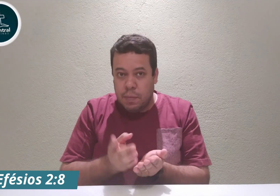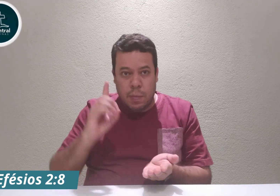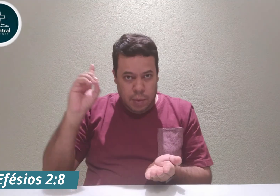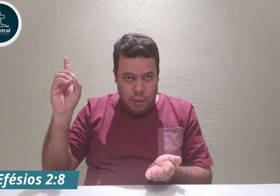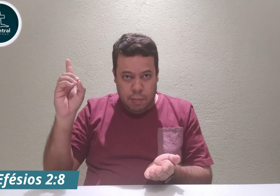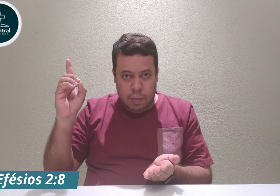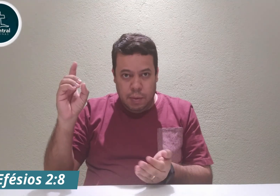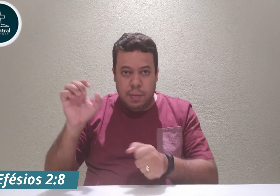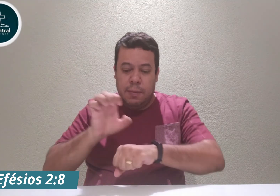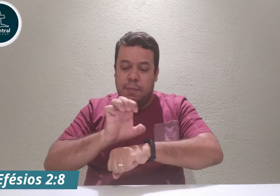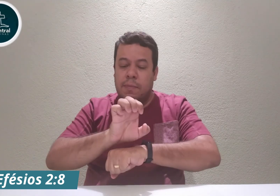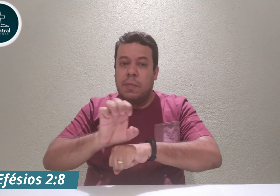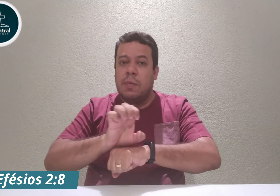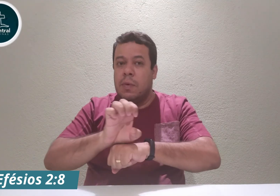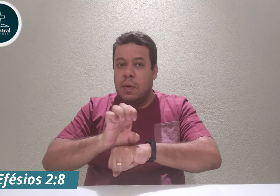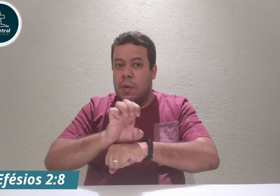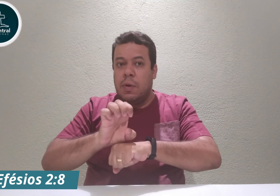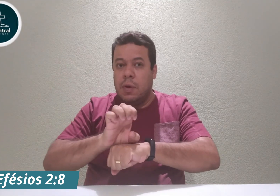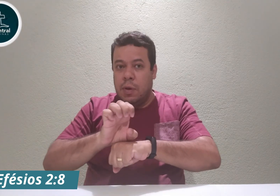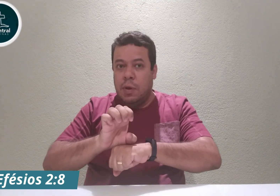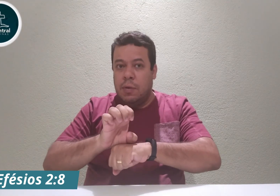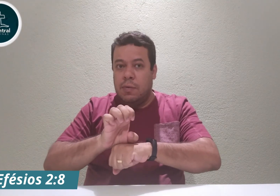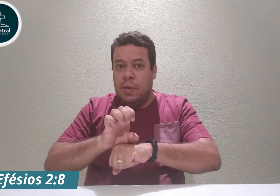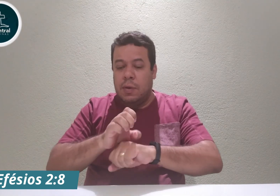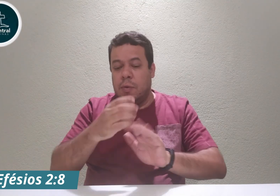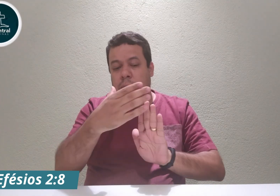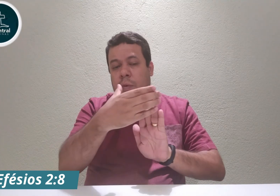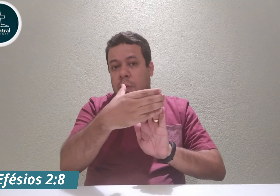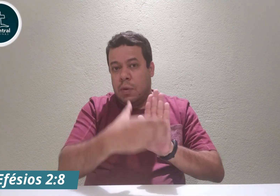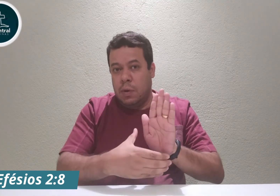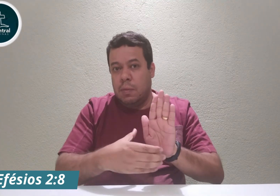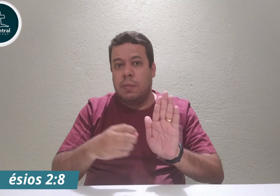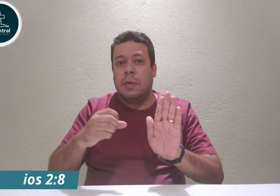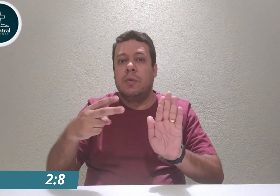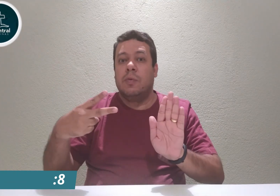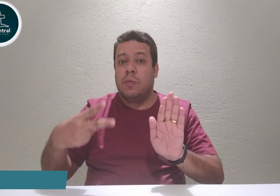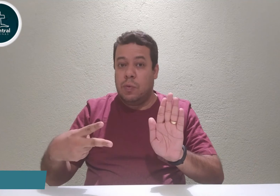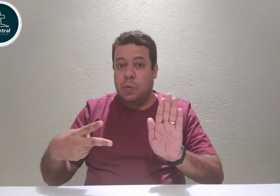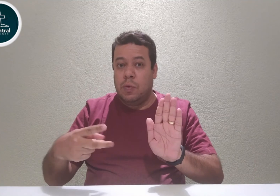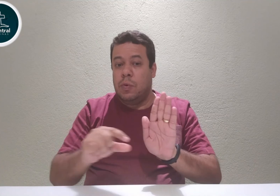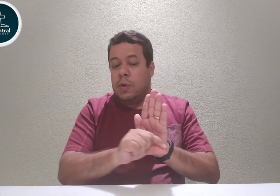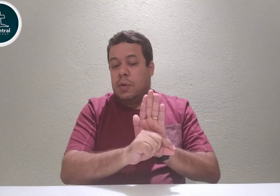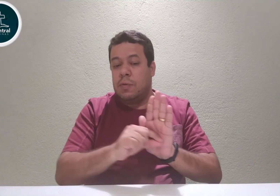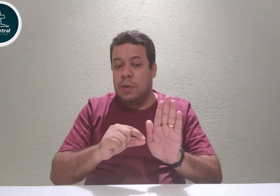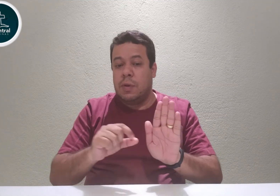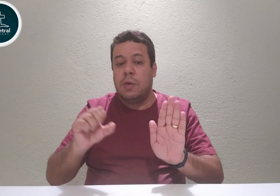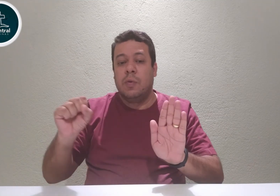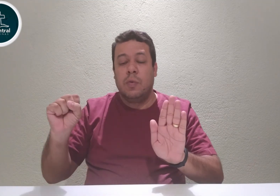Como está escrito lá em Efésios, capítulo 2, versículo